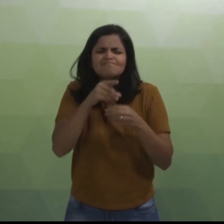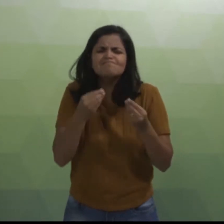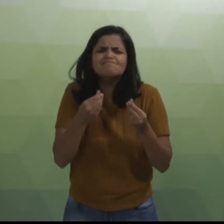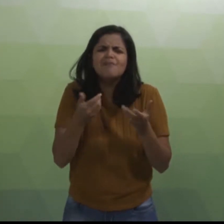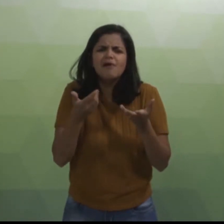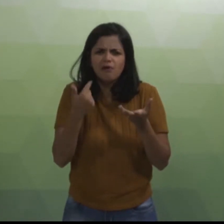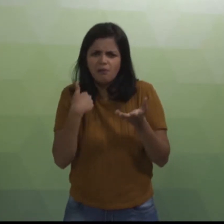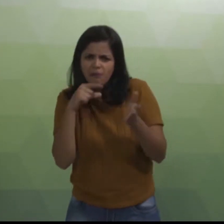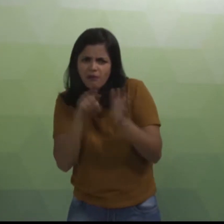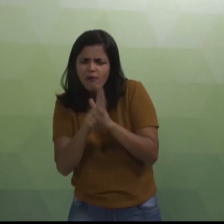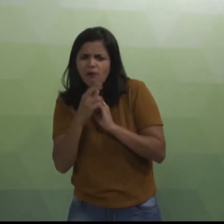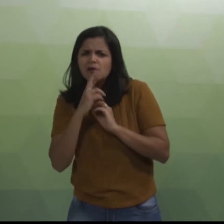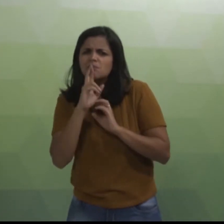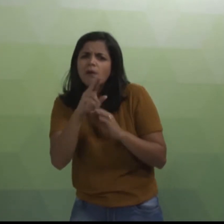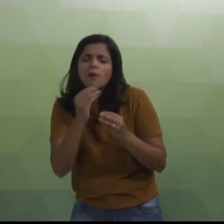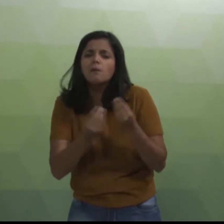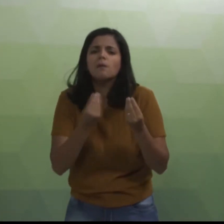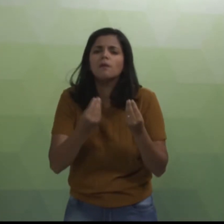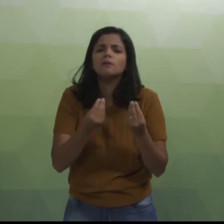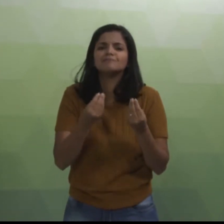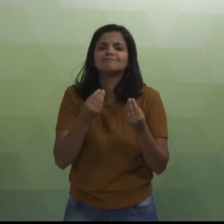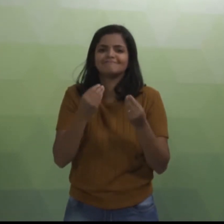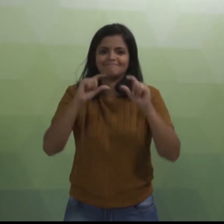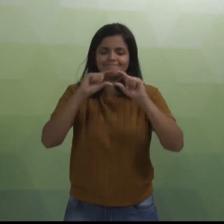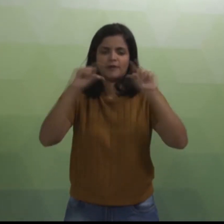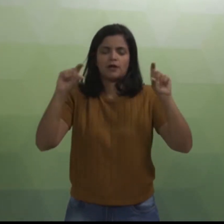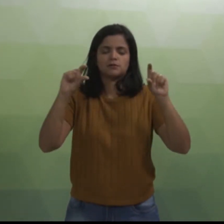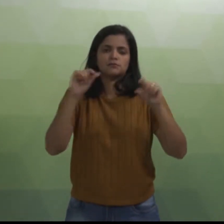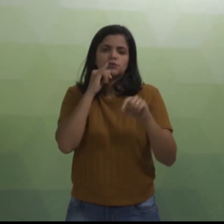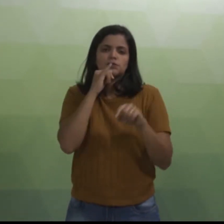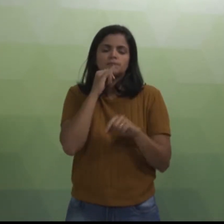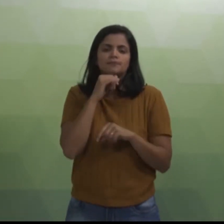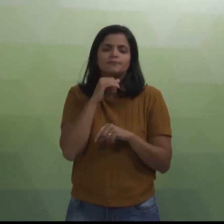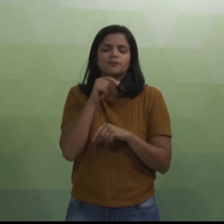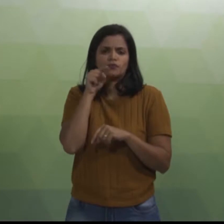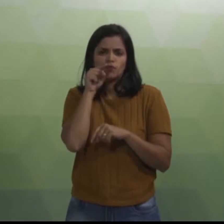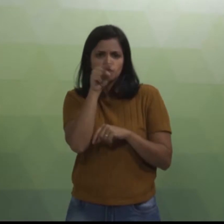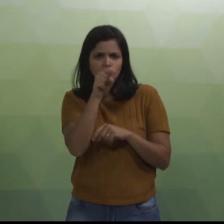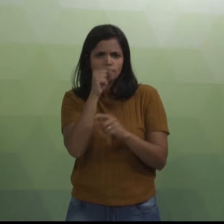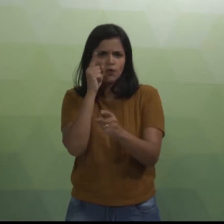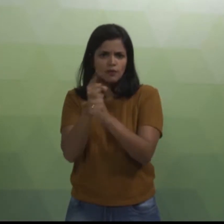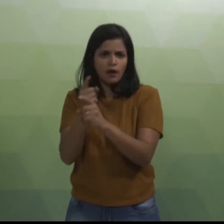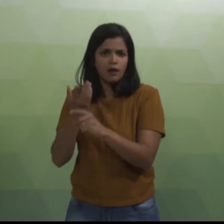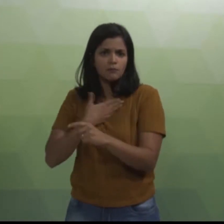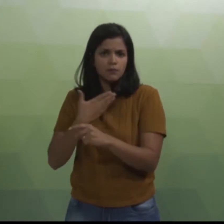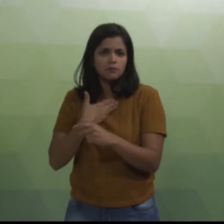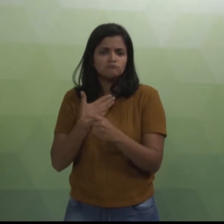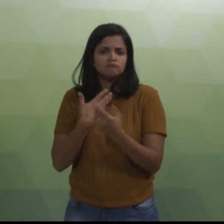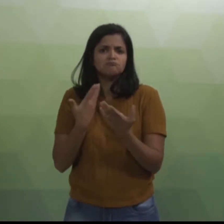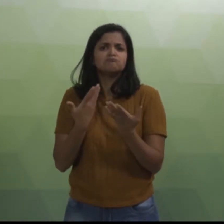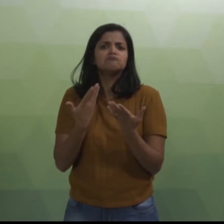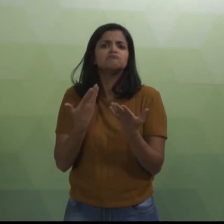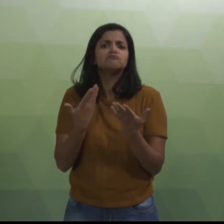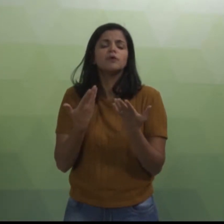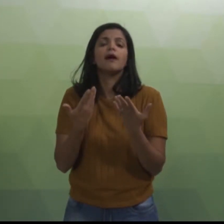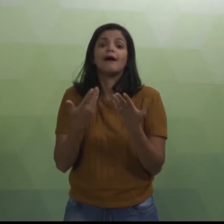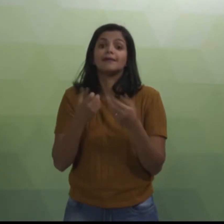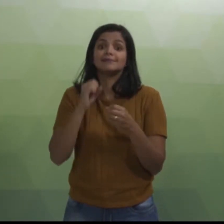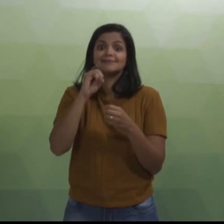Com foco na língua de sinais, não em português. É uma pergunta, é uma resposta? Por exemplo, você encontrou seu